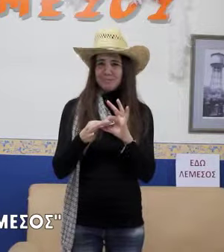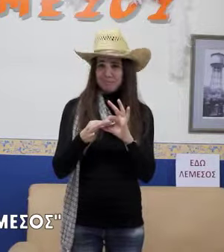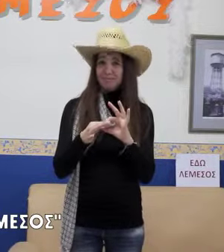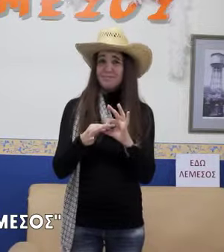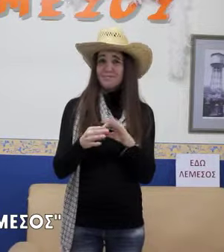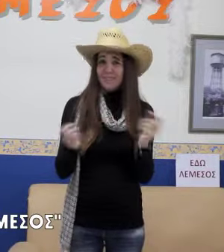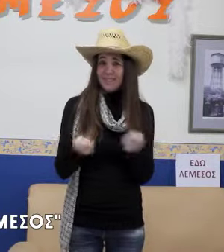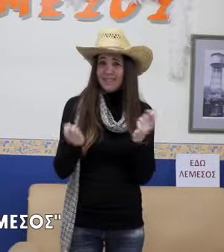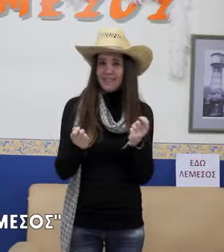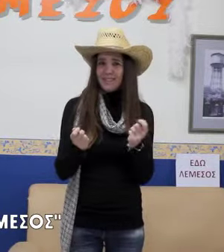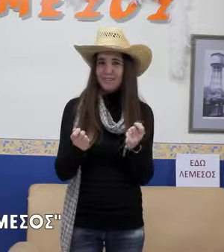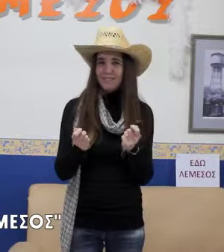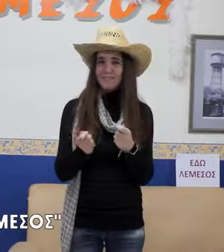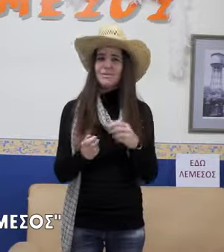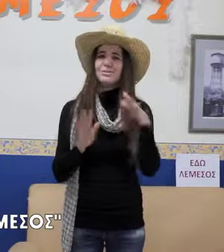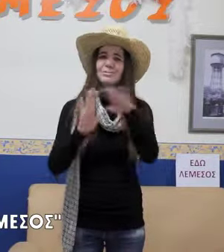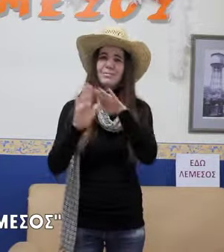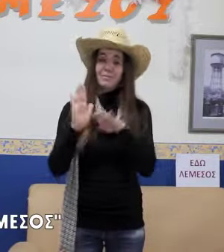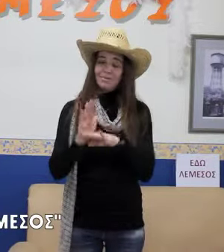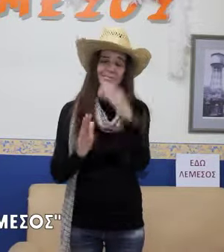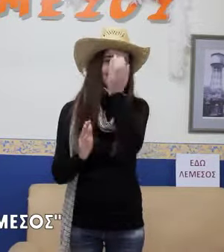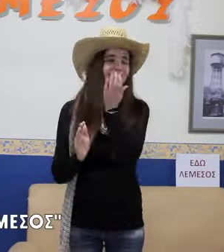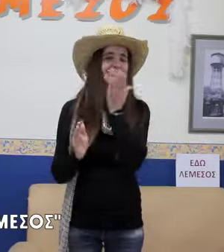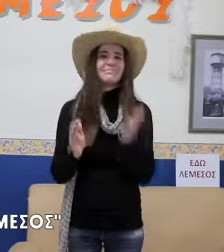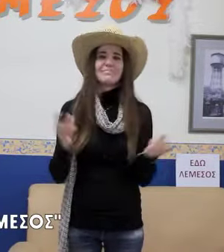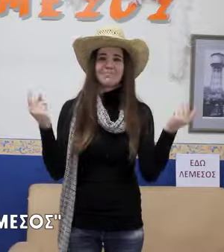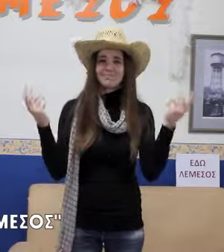γίνεται το πρόγραμμα του καρναβαλιού στη νοηματική.